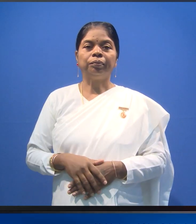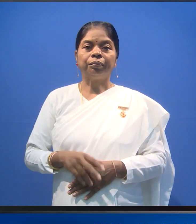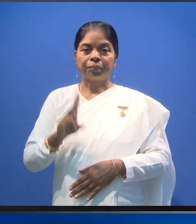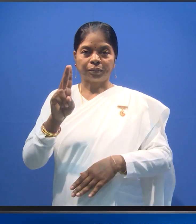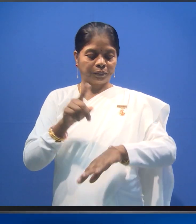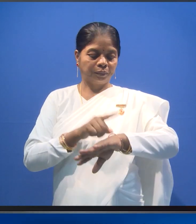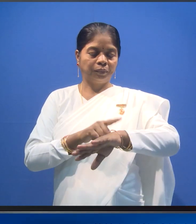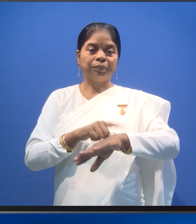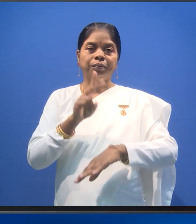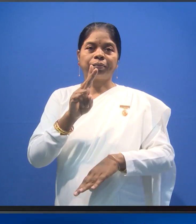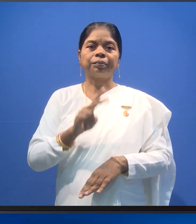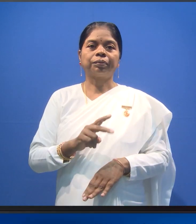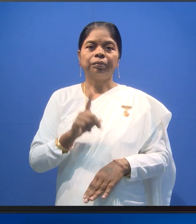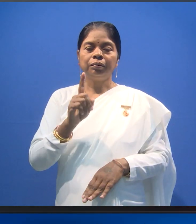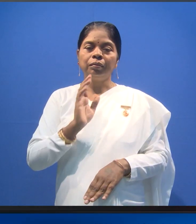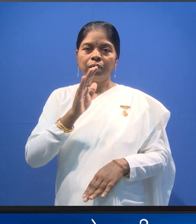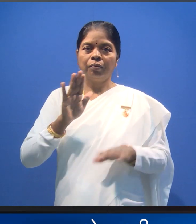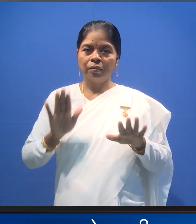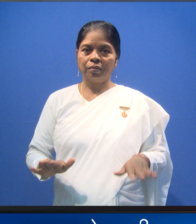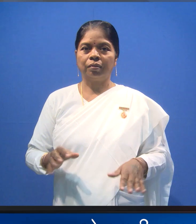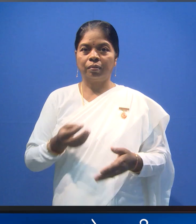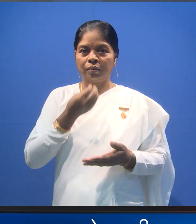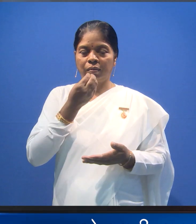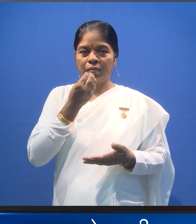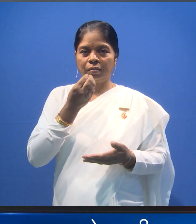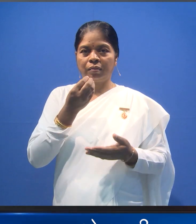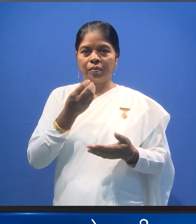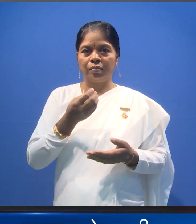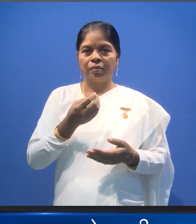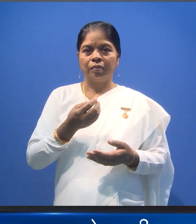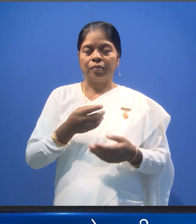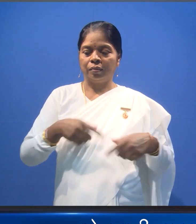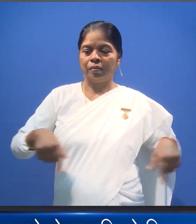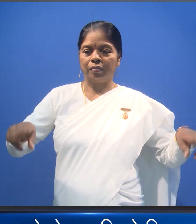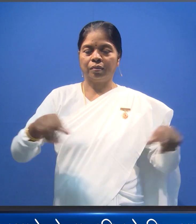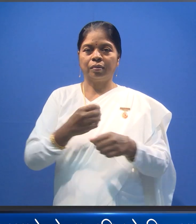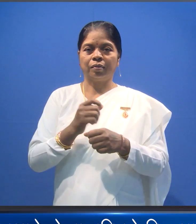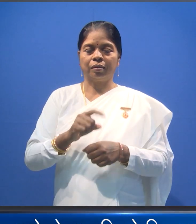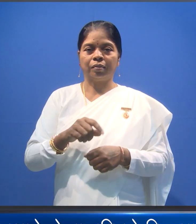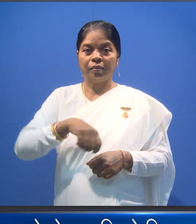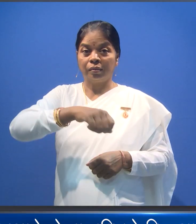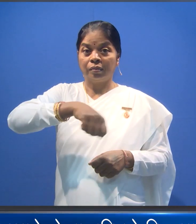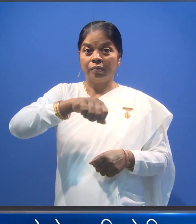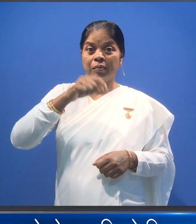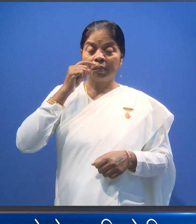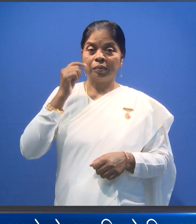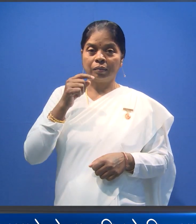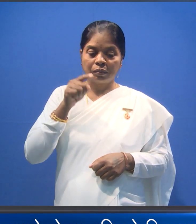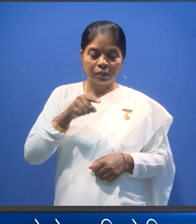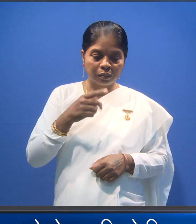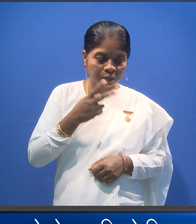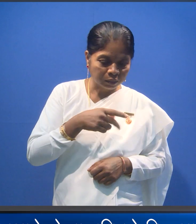दुपार झाल्यावर एका गावात थांबून भोजनाची व्यवस्था करण्यात आली. स्वयंपाक्याने जेव्हा बघितले